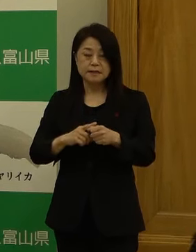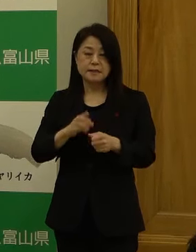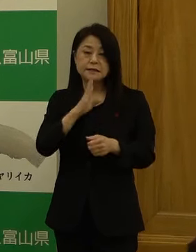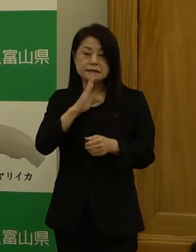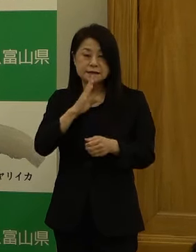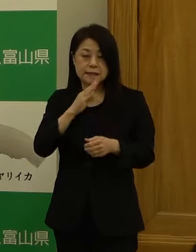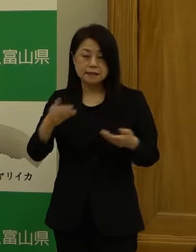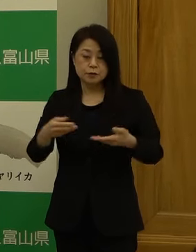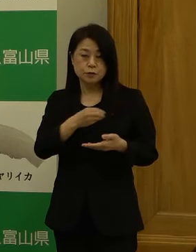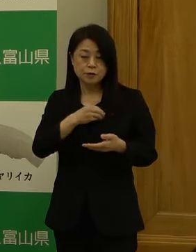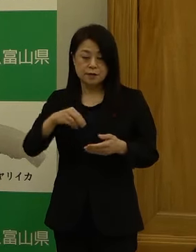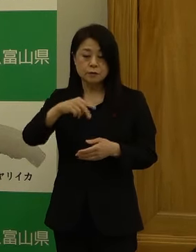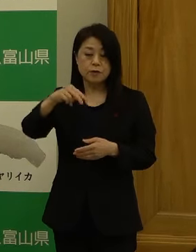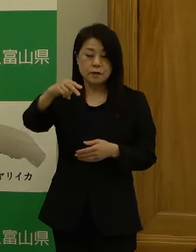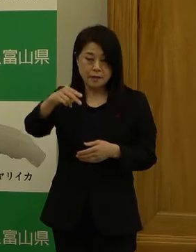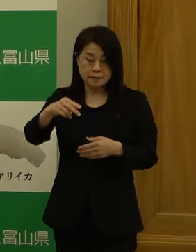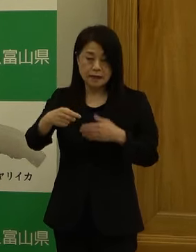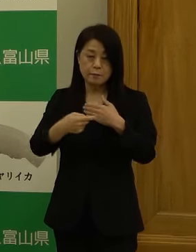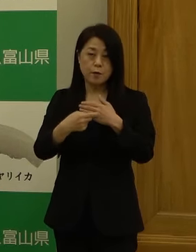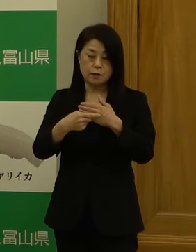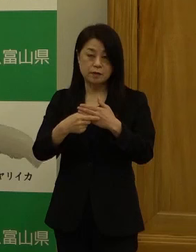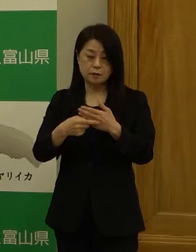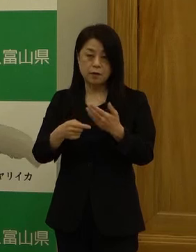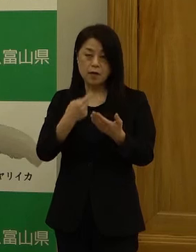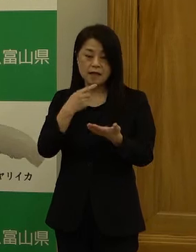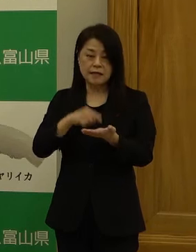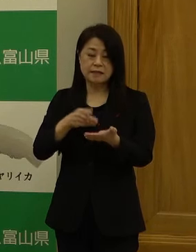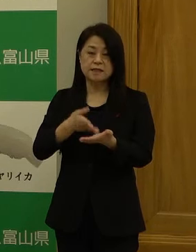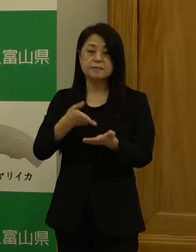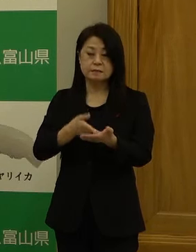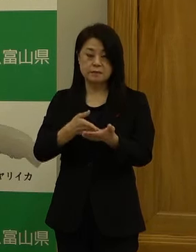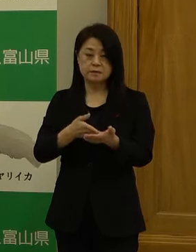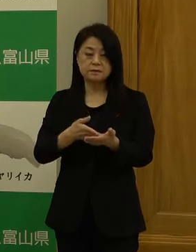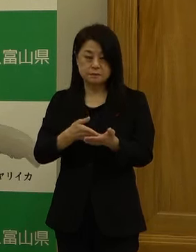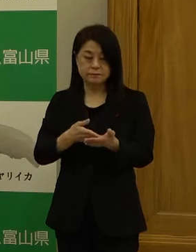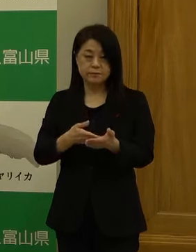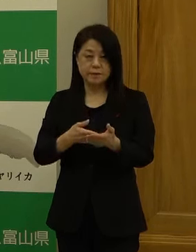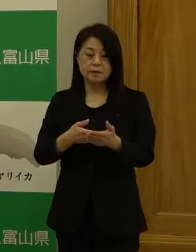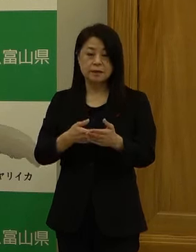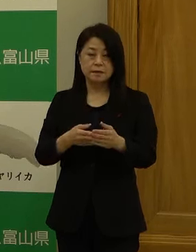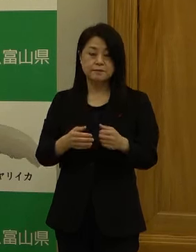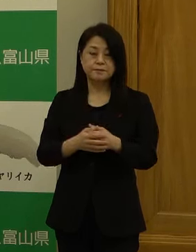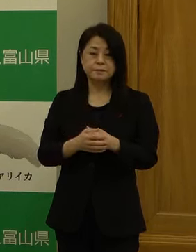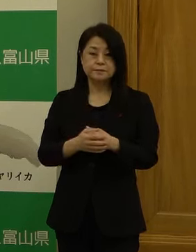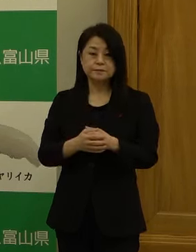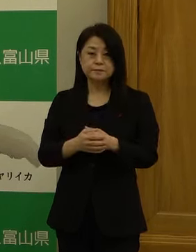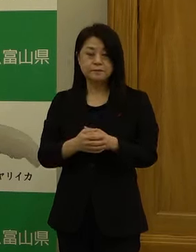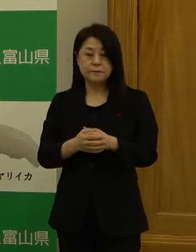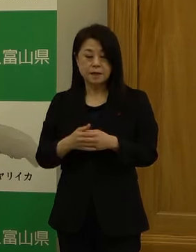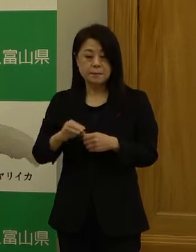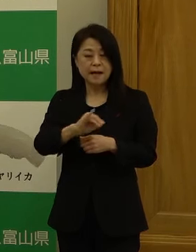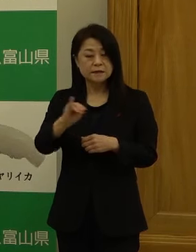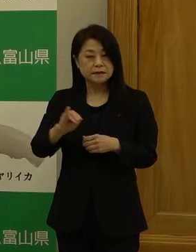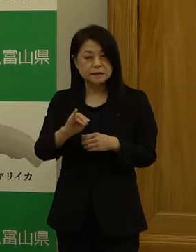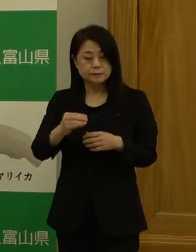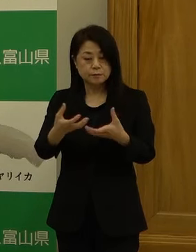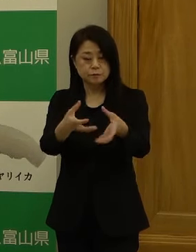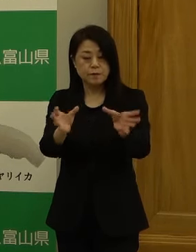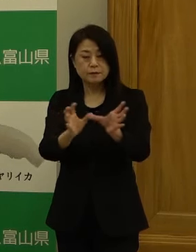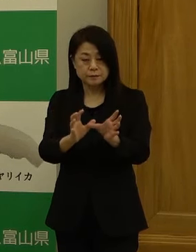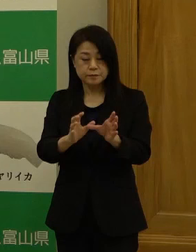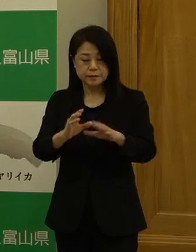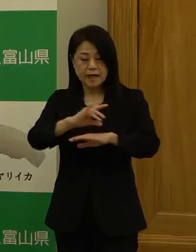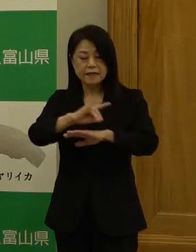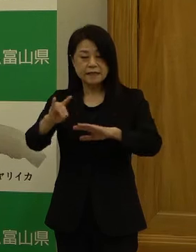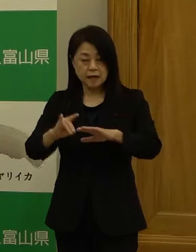すく紹介をしています。広報課の若手職員と町内副業人材、これはチームを組んで企画、出